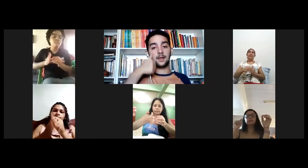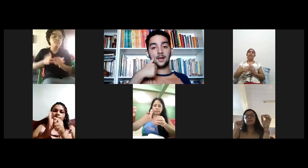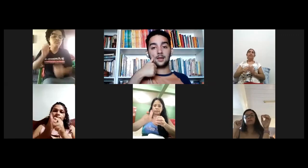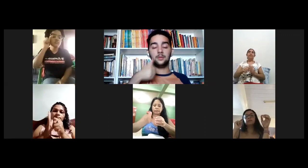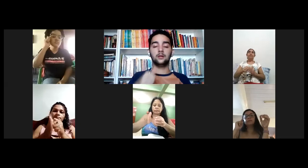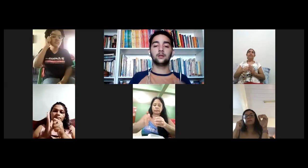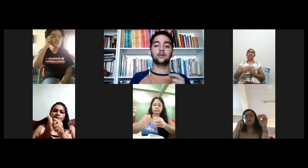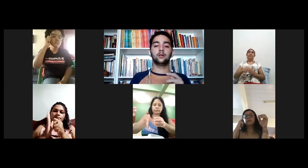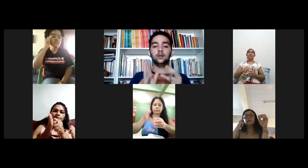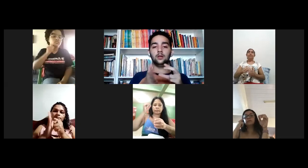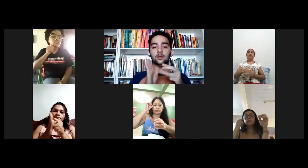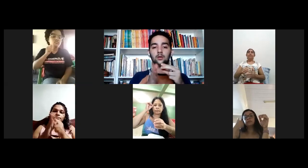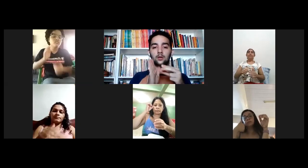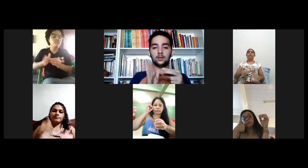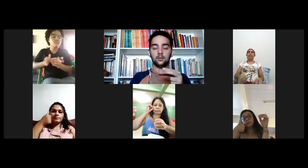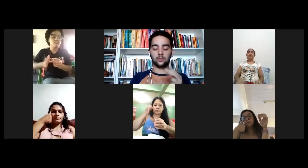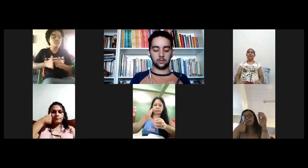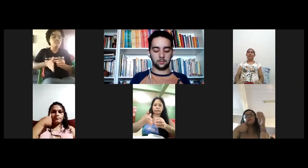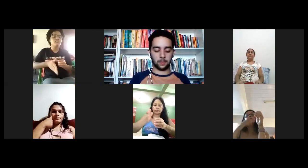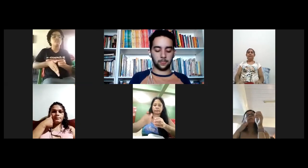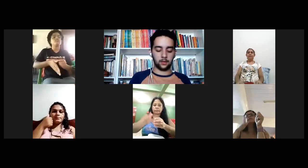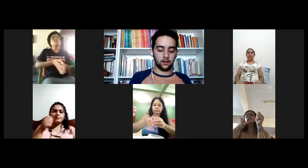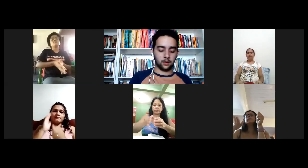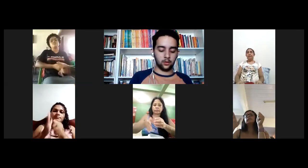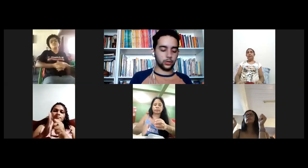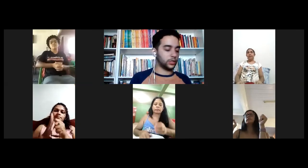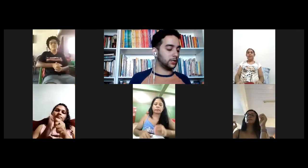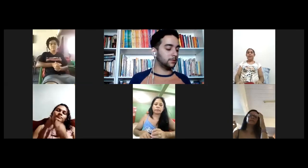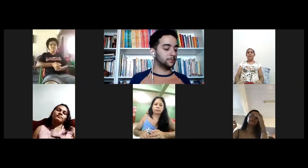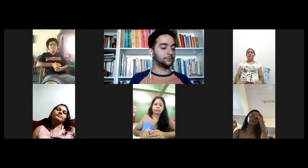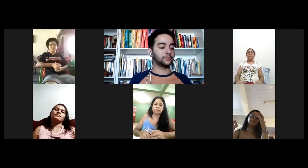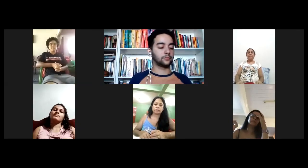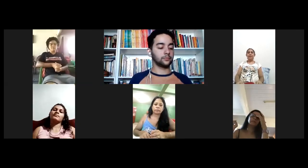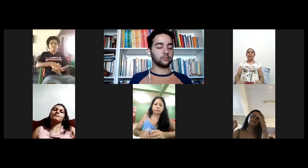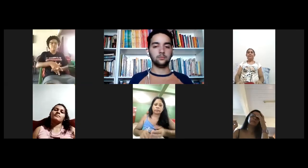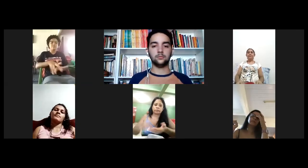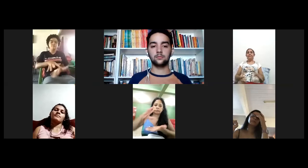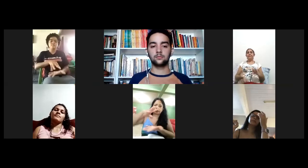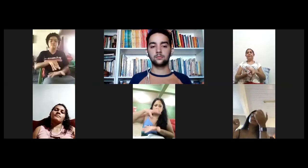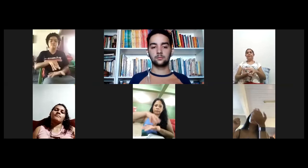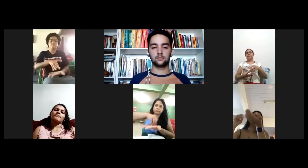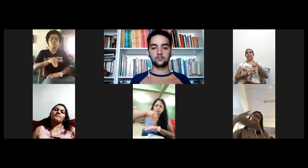Faz a lágrima e corta a cebola. Coxinha.